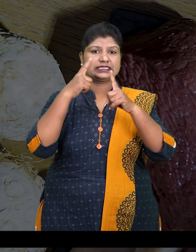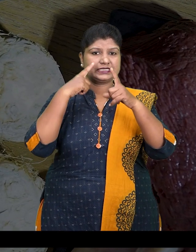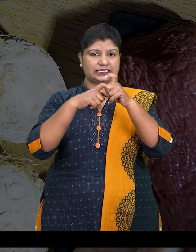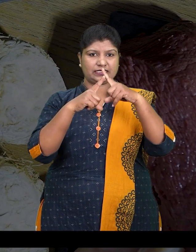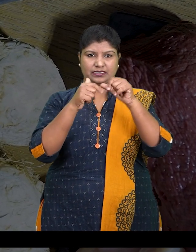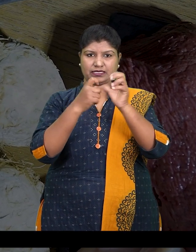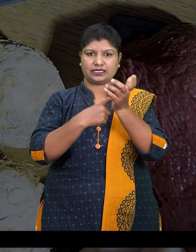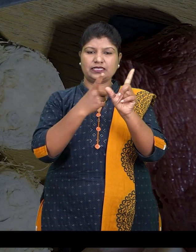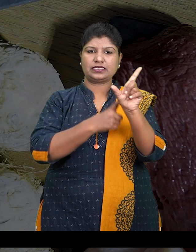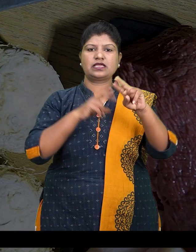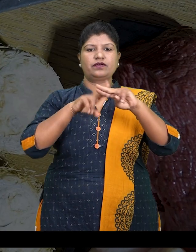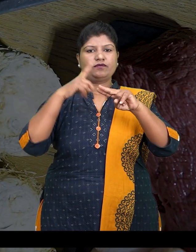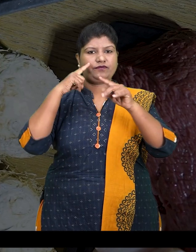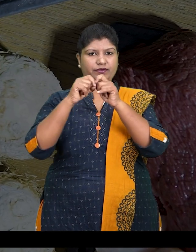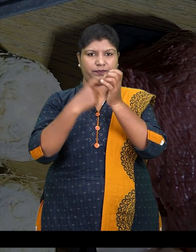आहार रेशा,